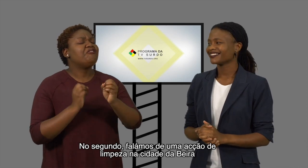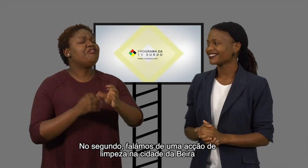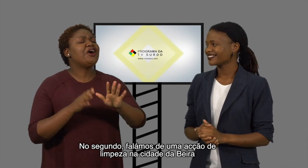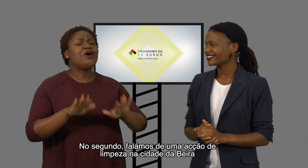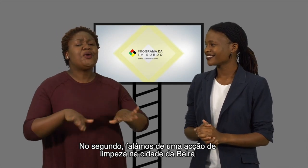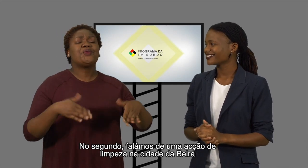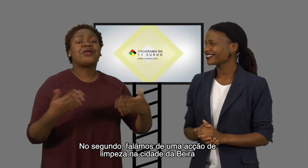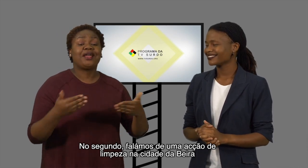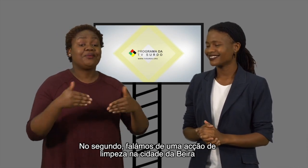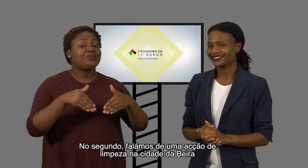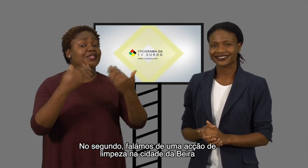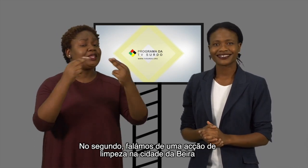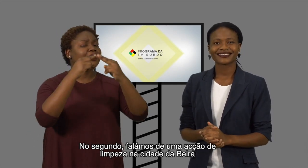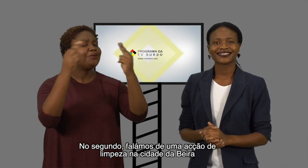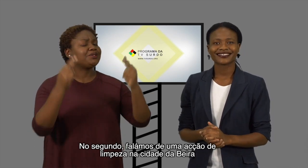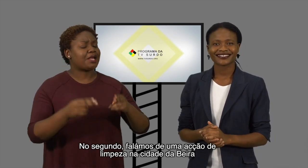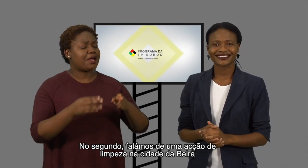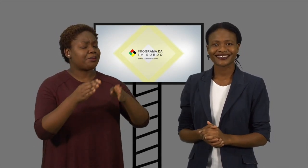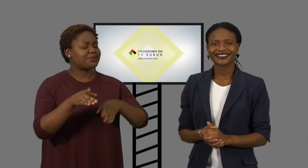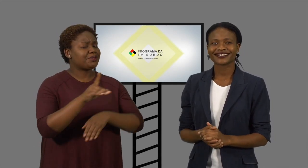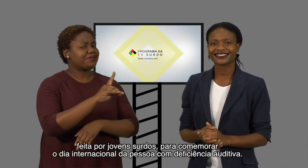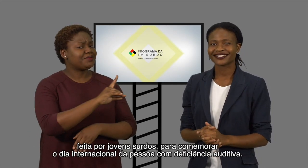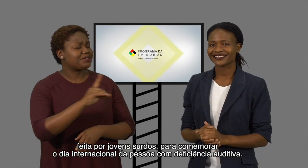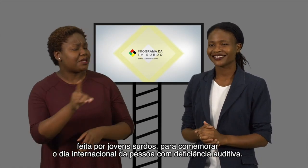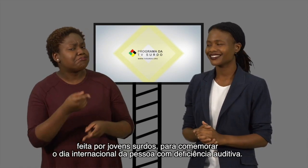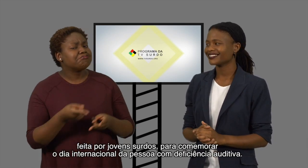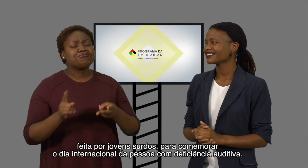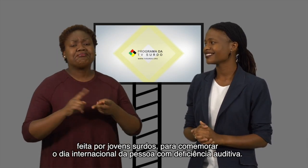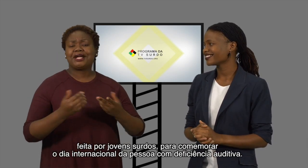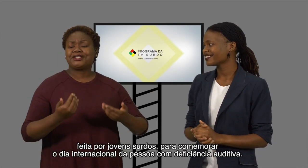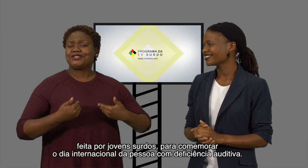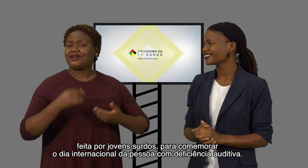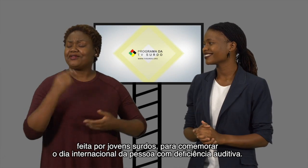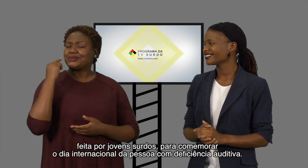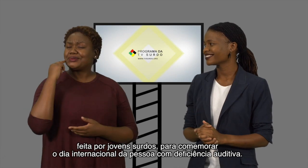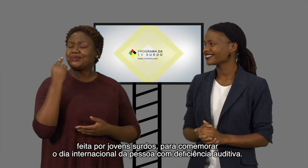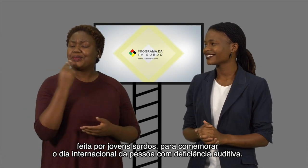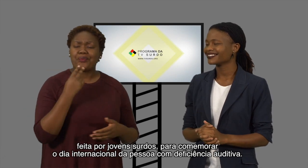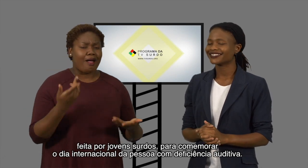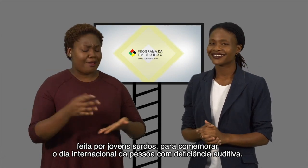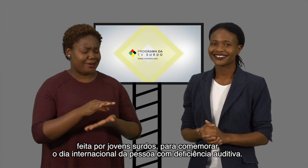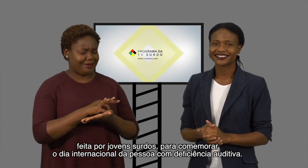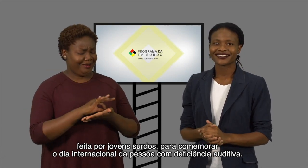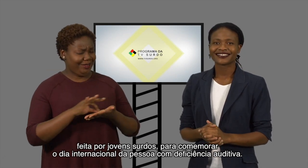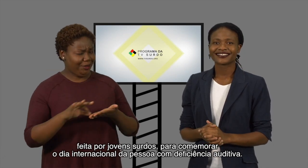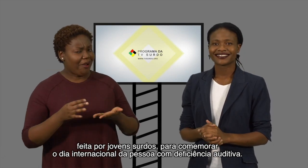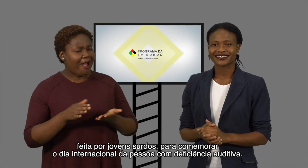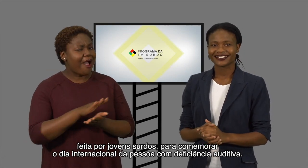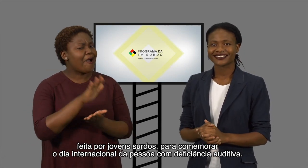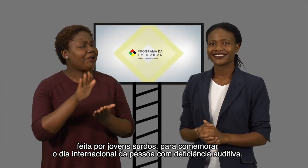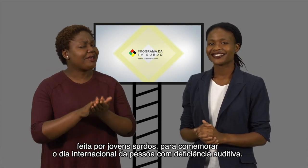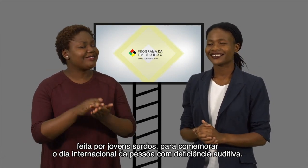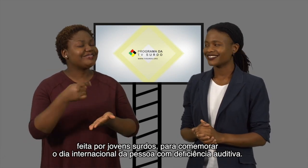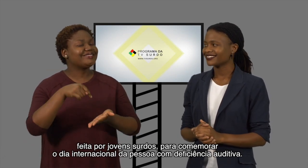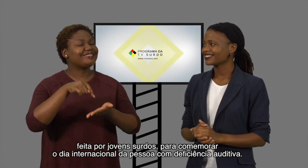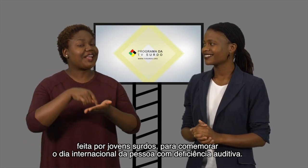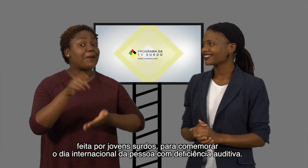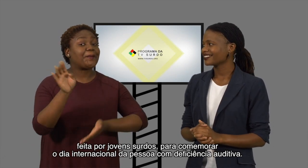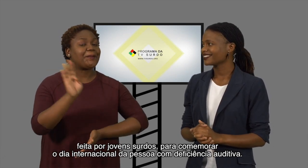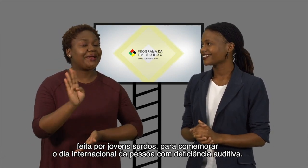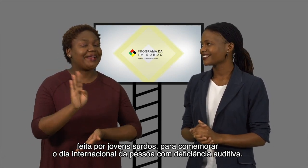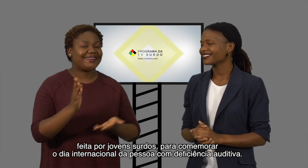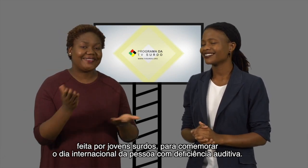uma ação de limpeza na cidade da Beira, feita por jovens surdos, para comemorar o Dia Internacional da Pessoa com